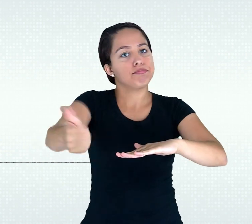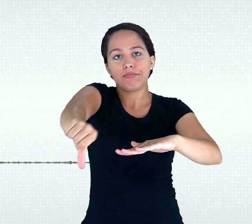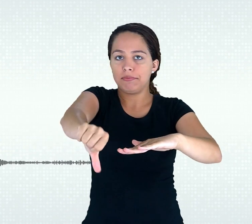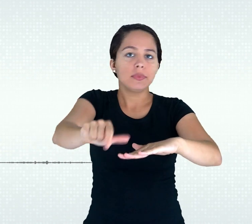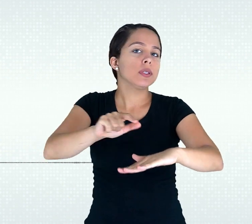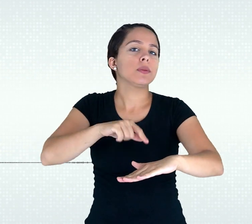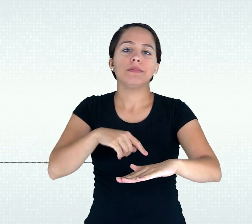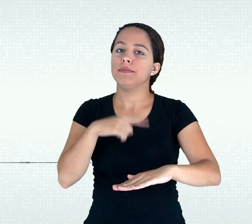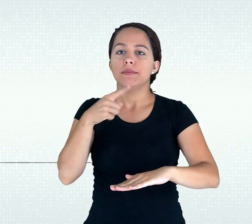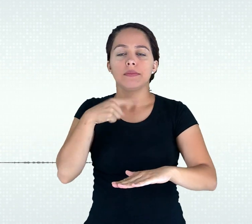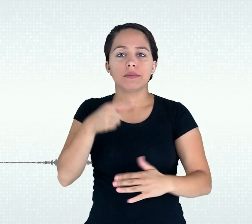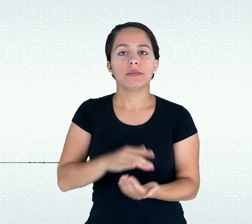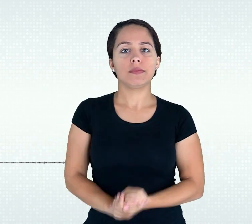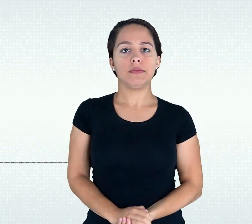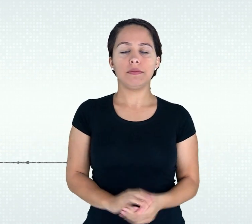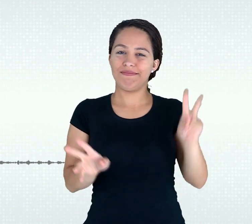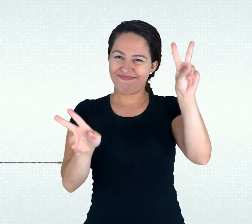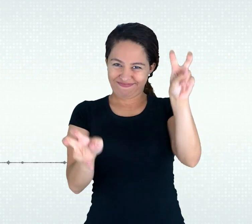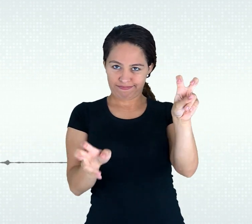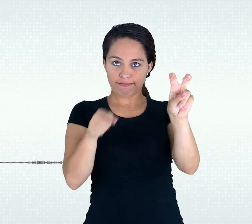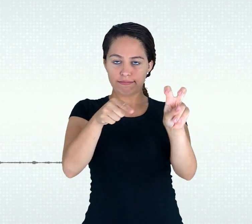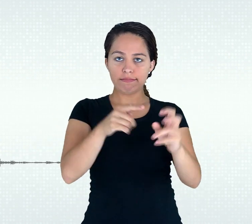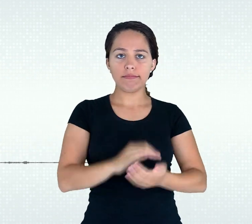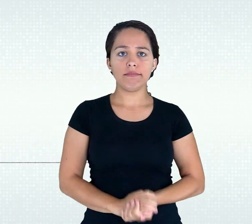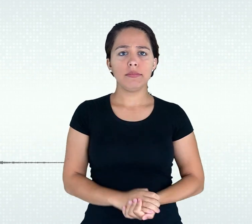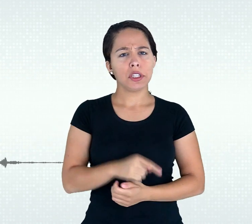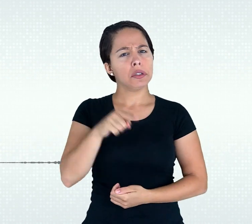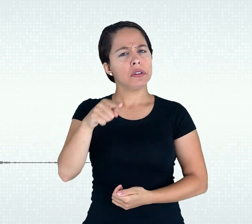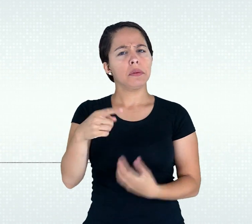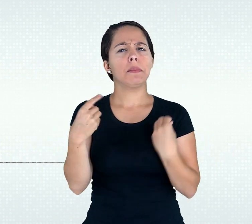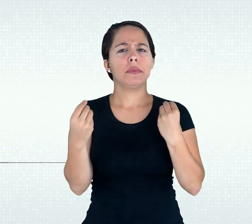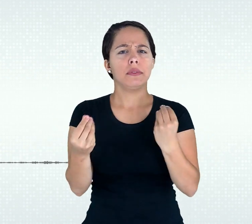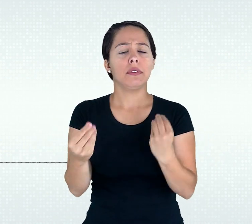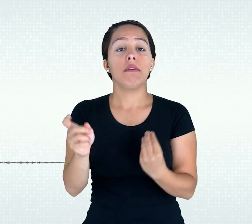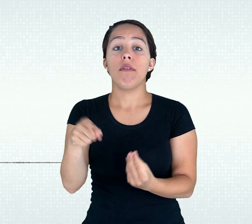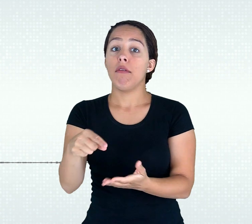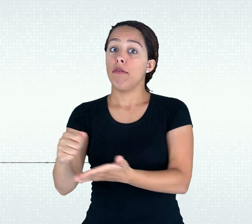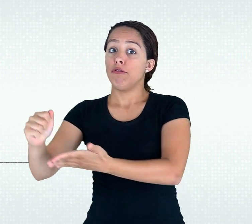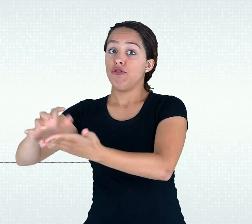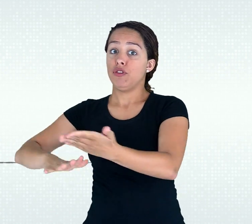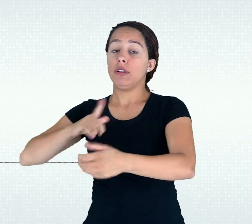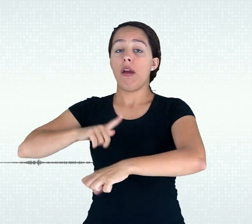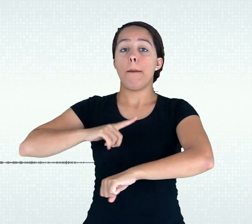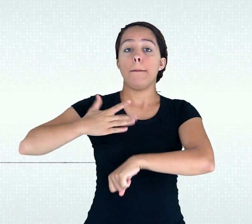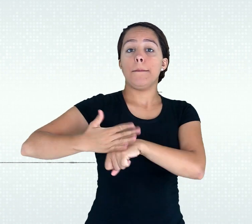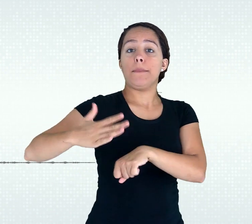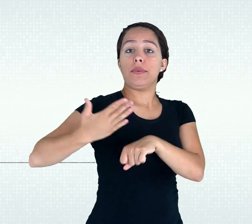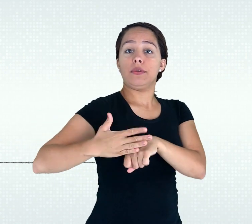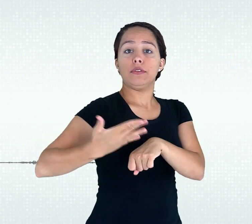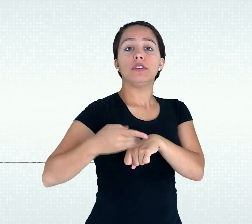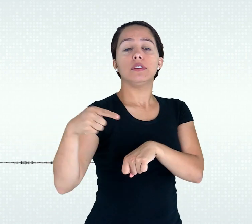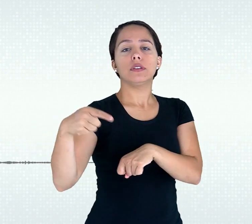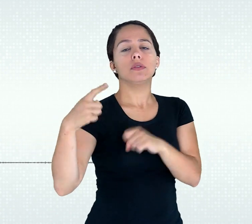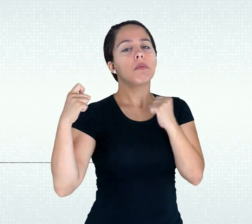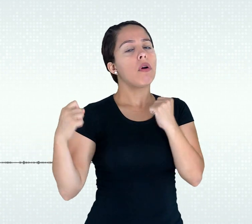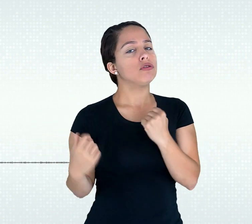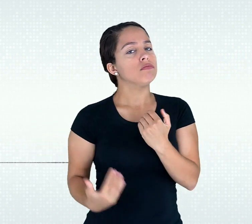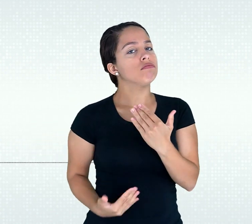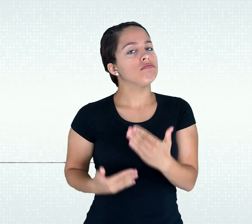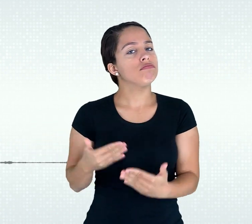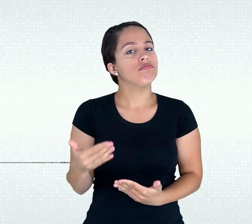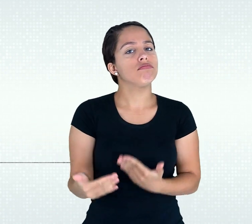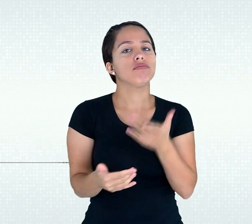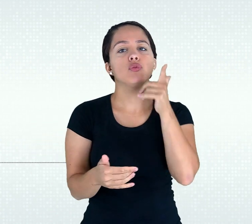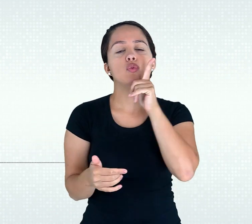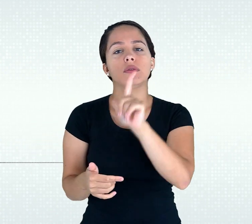a ressalva existente é para as atividades práticas nas quais pela sua natureza poderão ser recuperadas